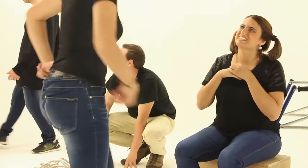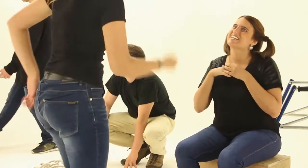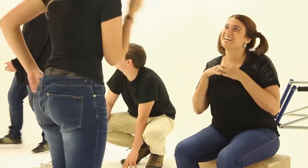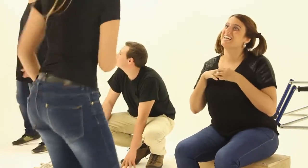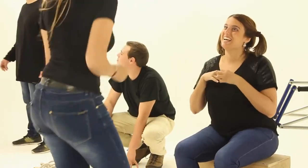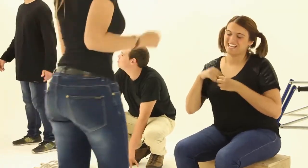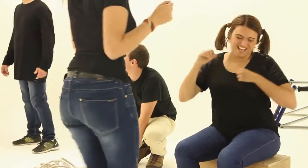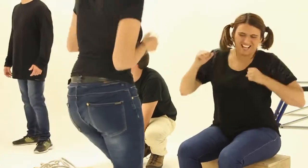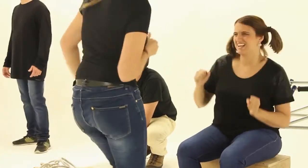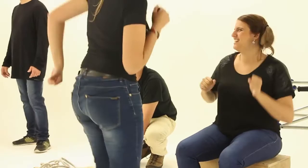A ver, bueno.